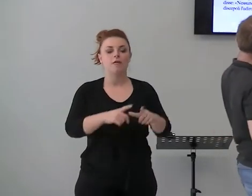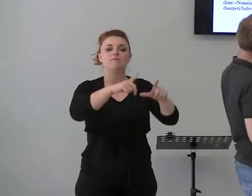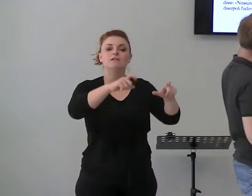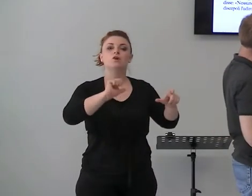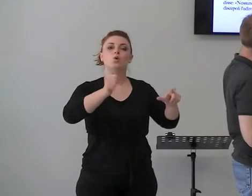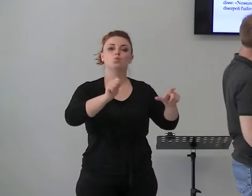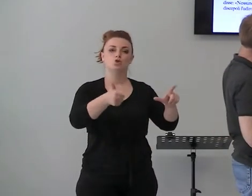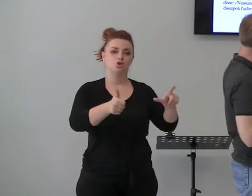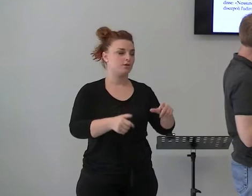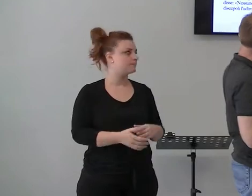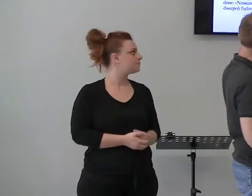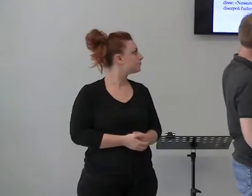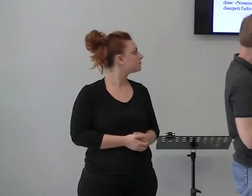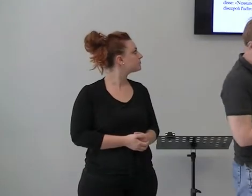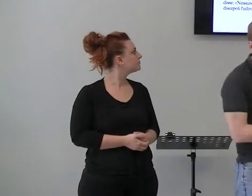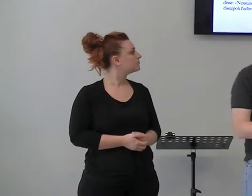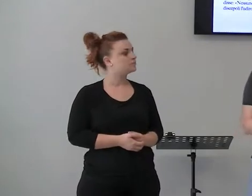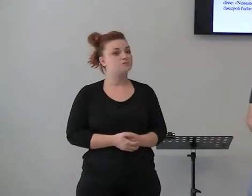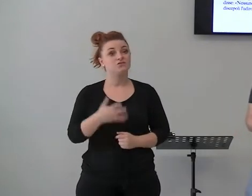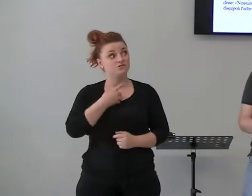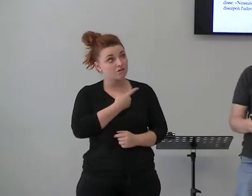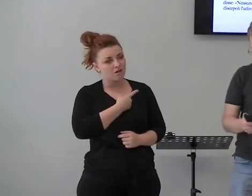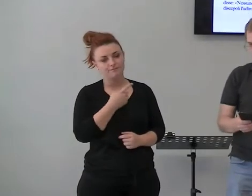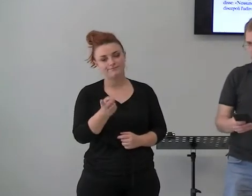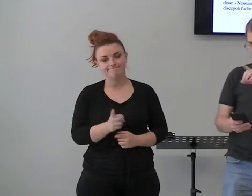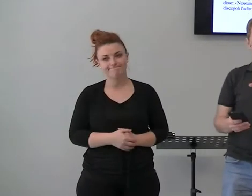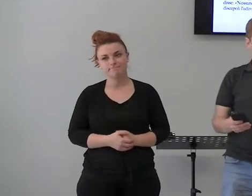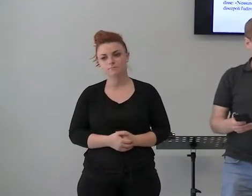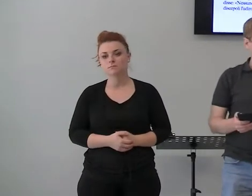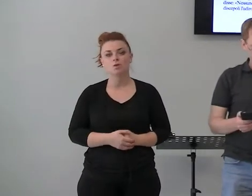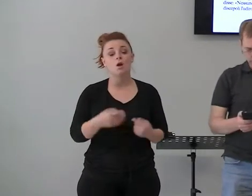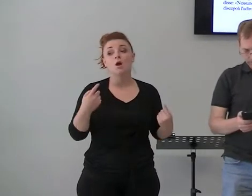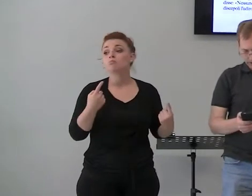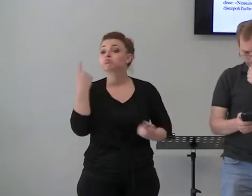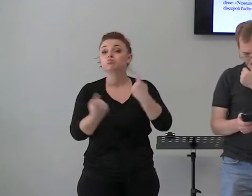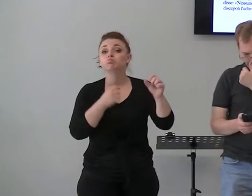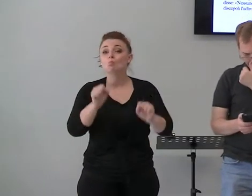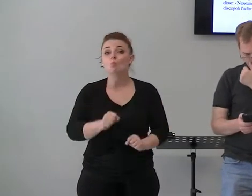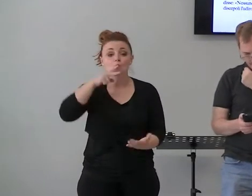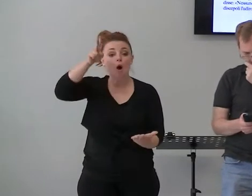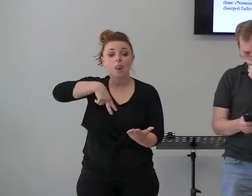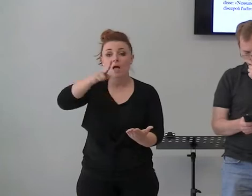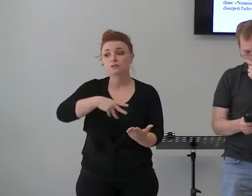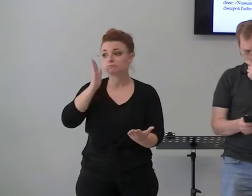11. Ce l'abbiamo? No. Qualcuno può leggere il versetto 11 per me?